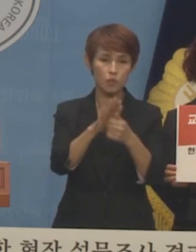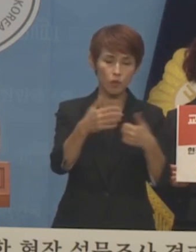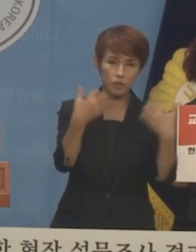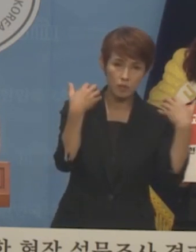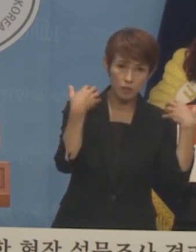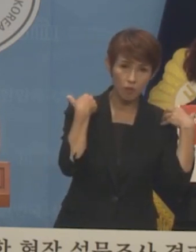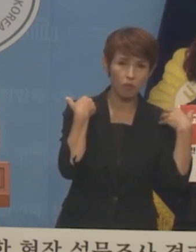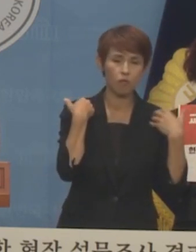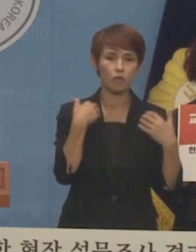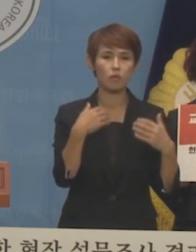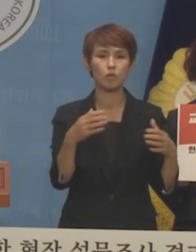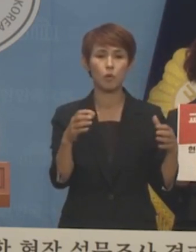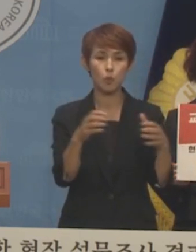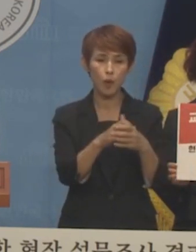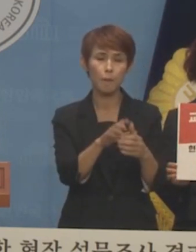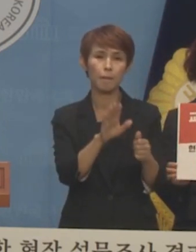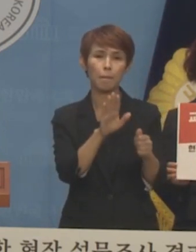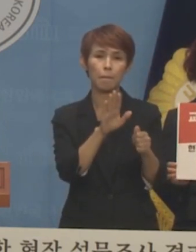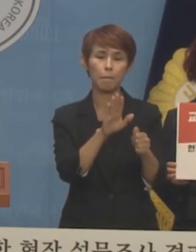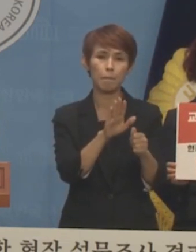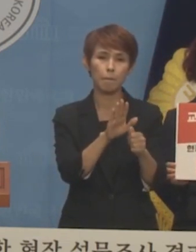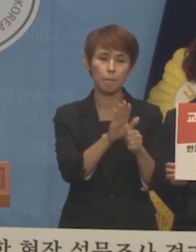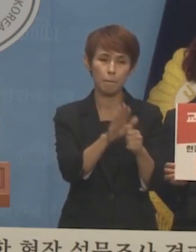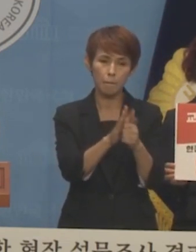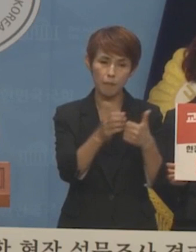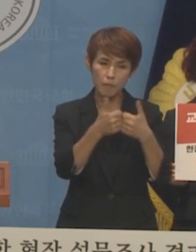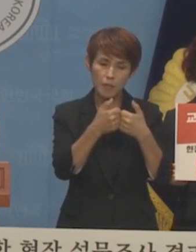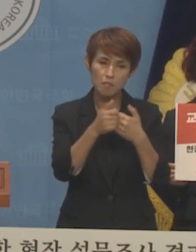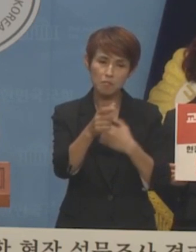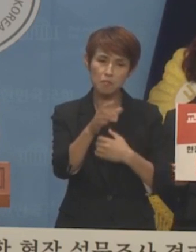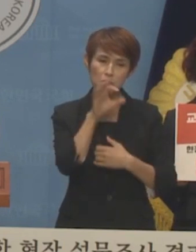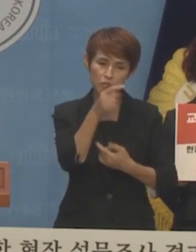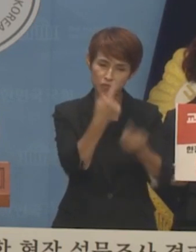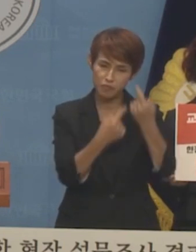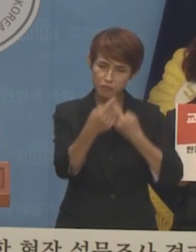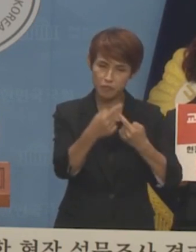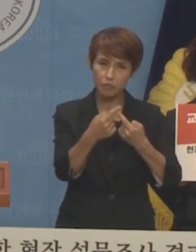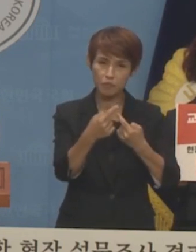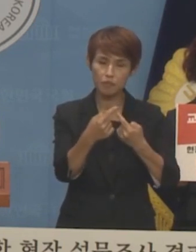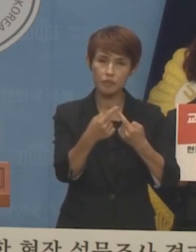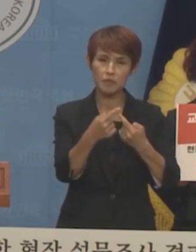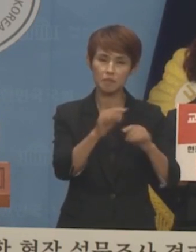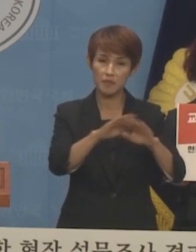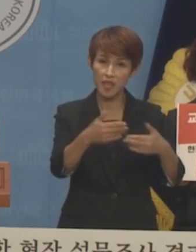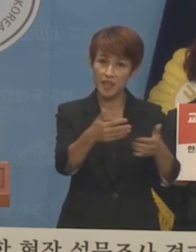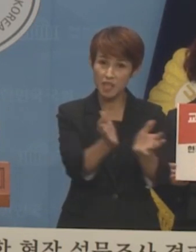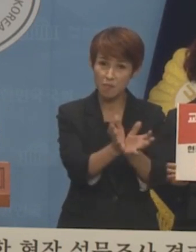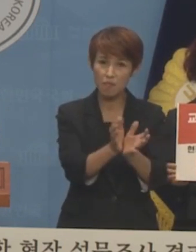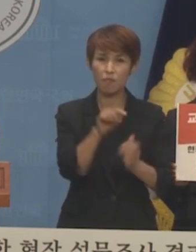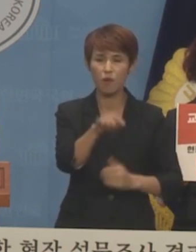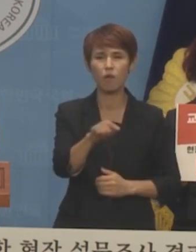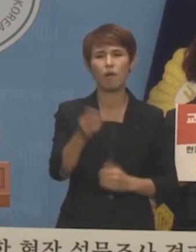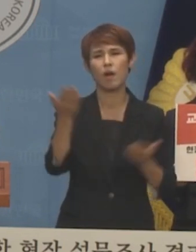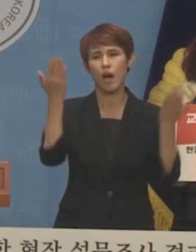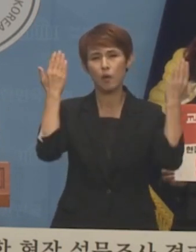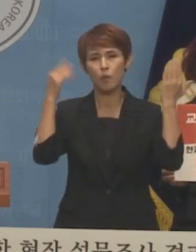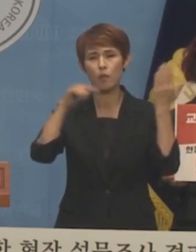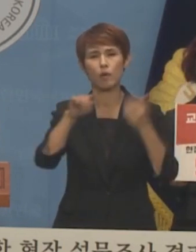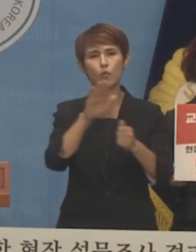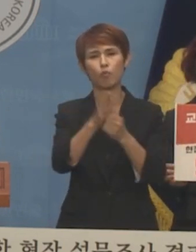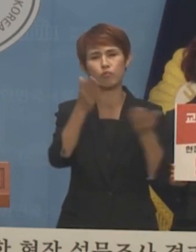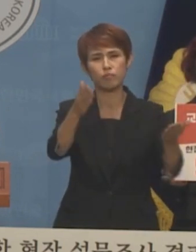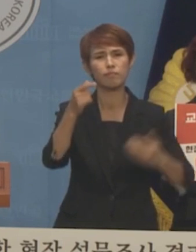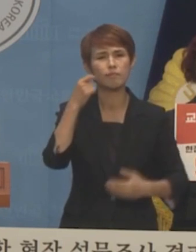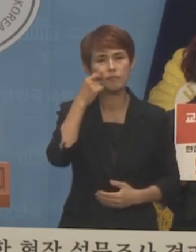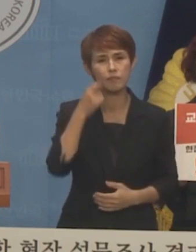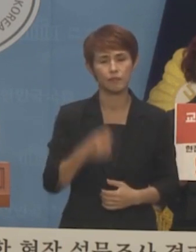통합 민원팀이 이렇게 존재감이 없는 이유는 이 역시 학교 현장에 실효적인 도움이 되고 있지 않기